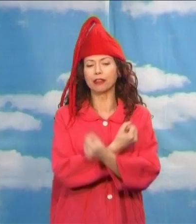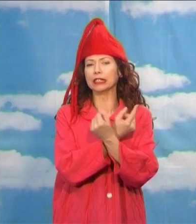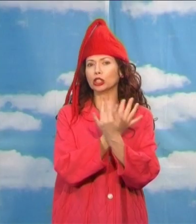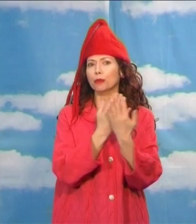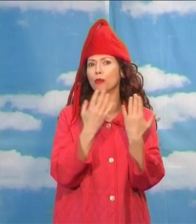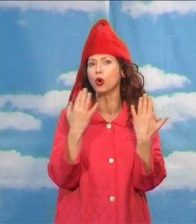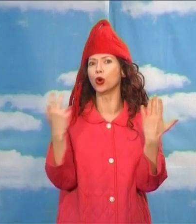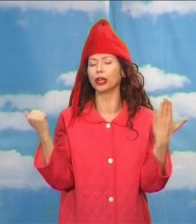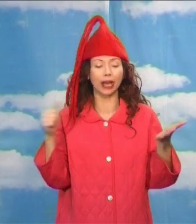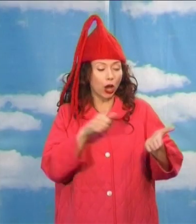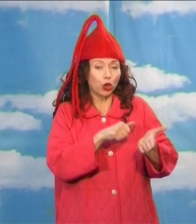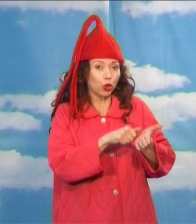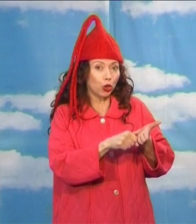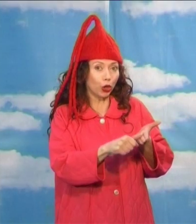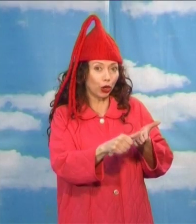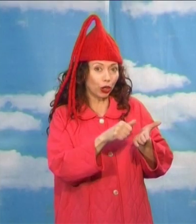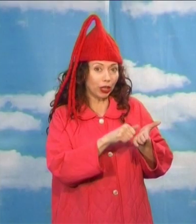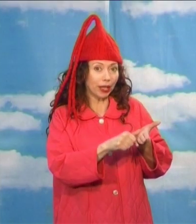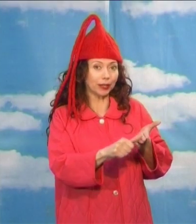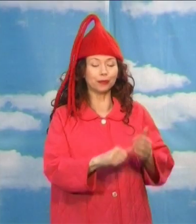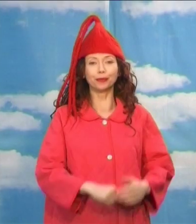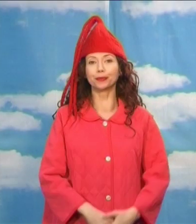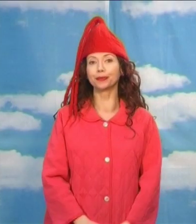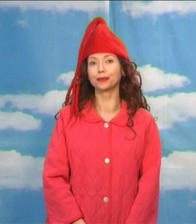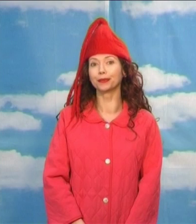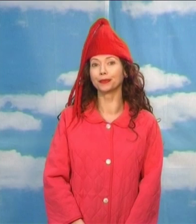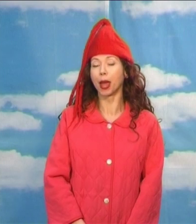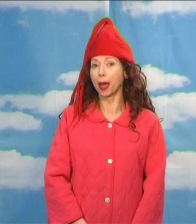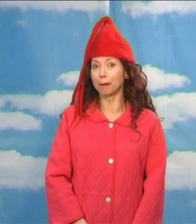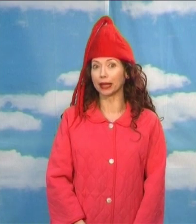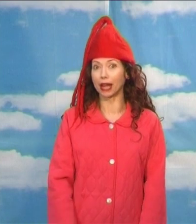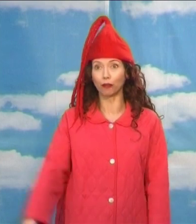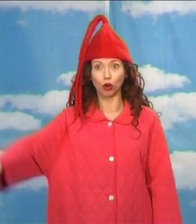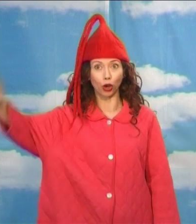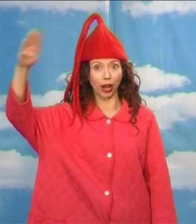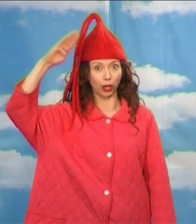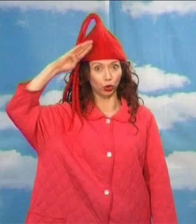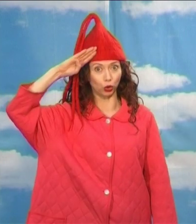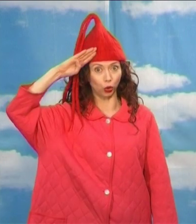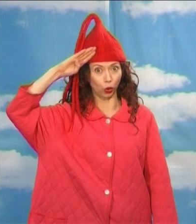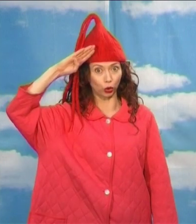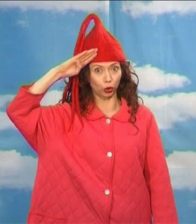Det finns många yrken. Man kan vara